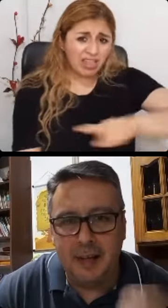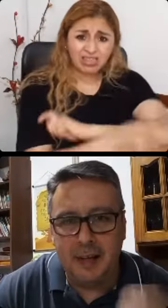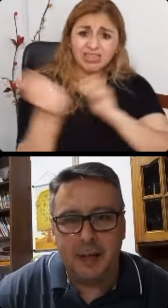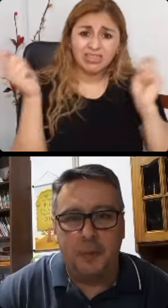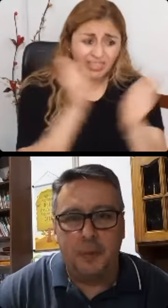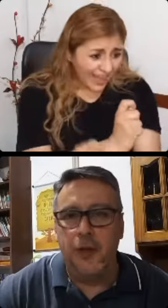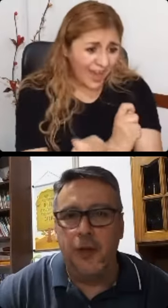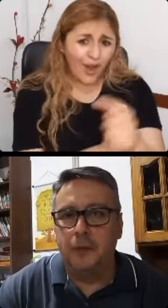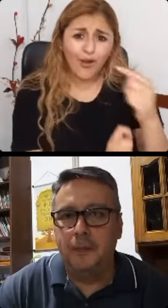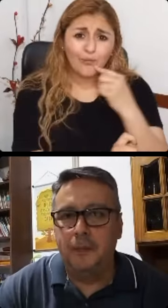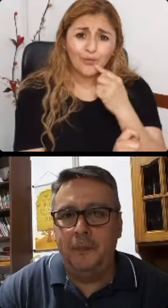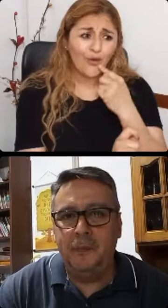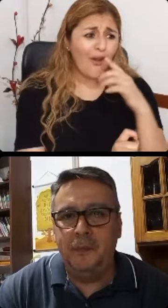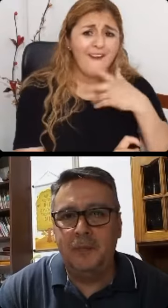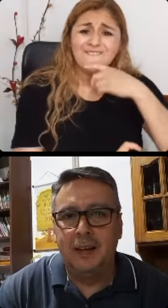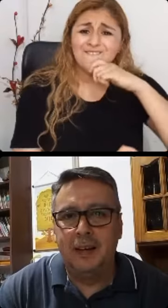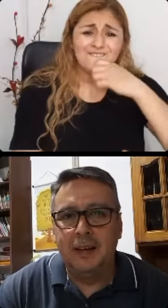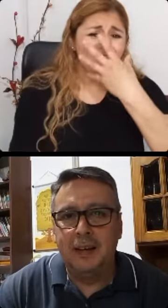artista le respondió